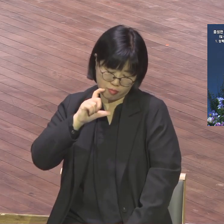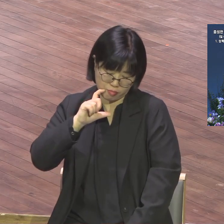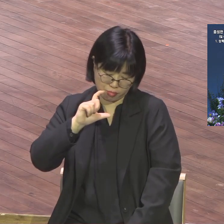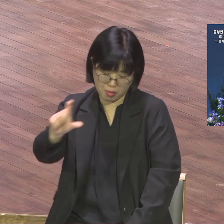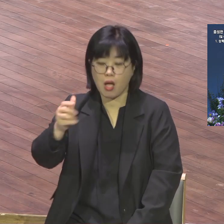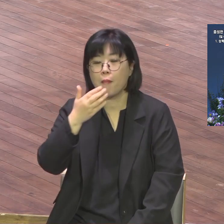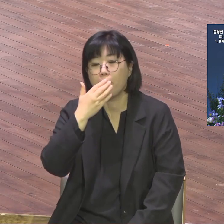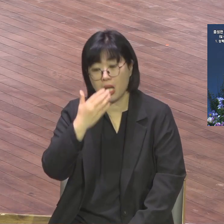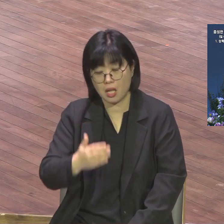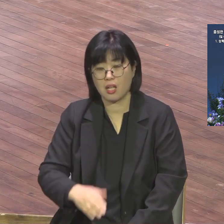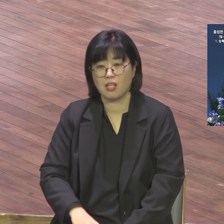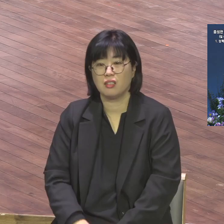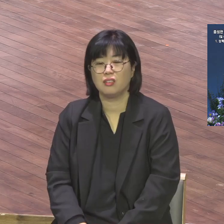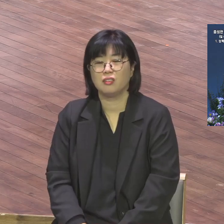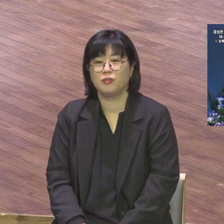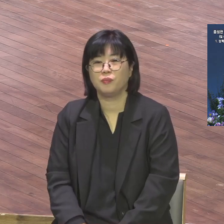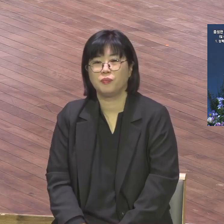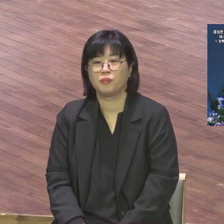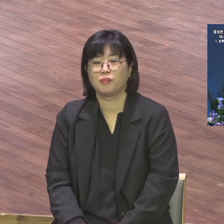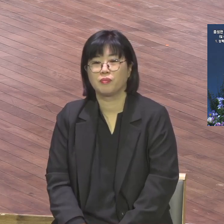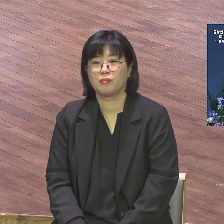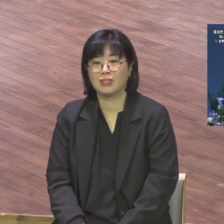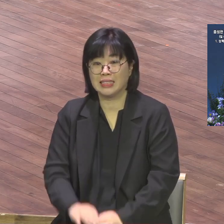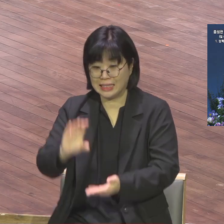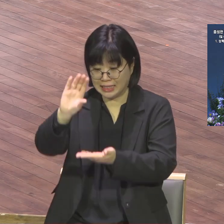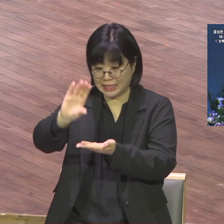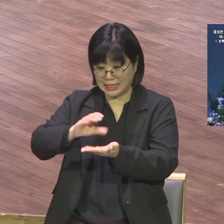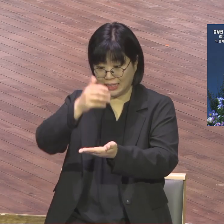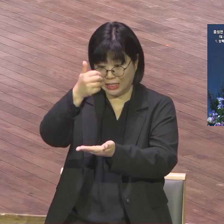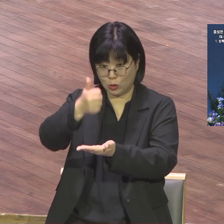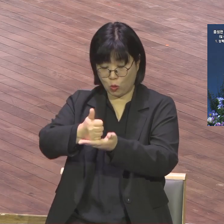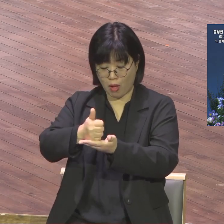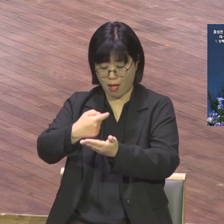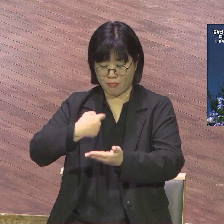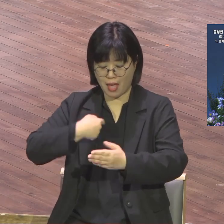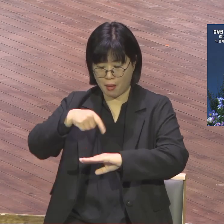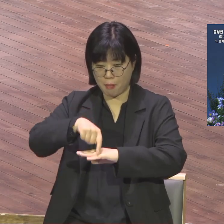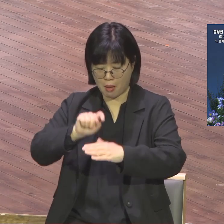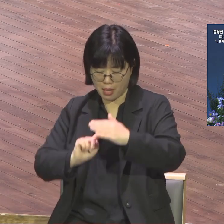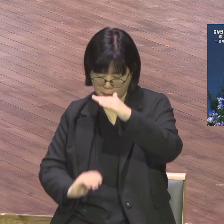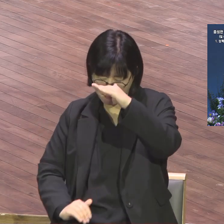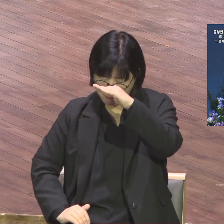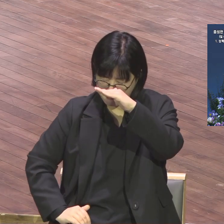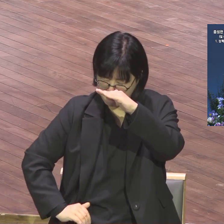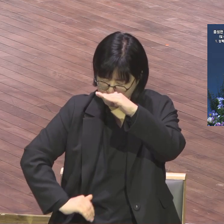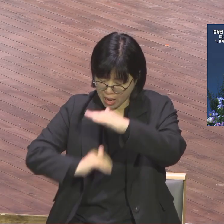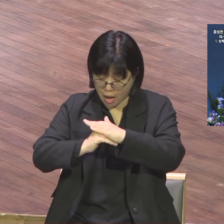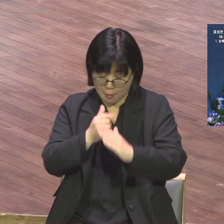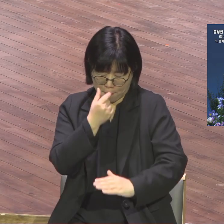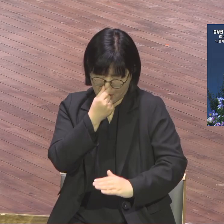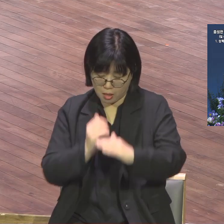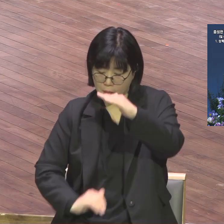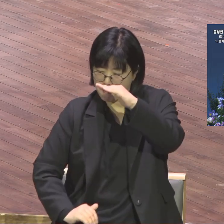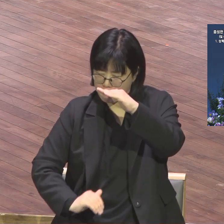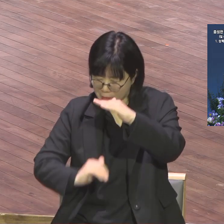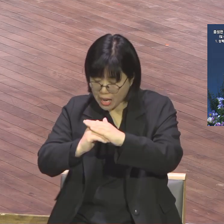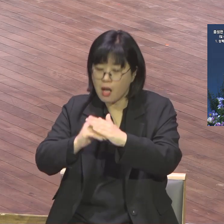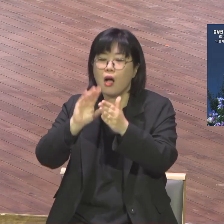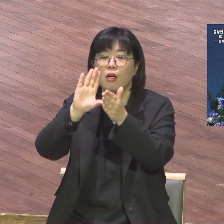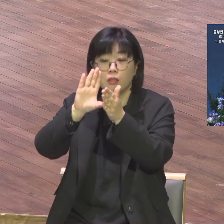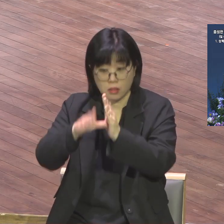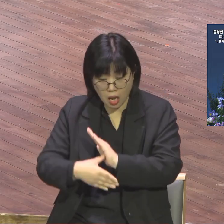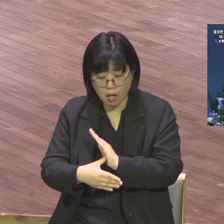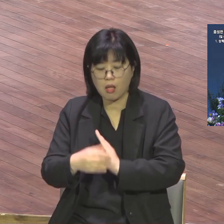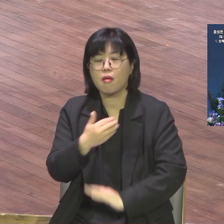이 그리스도 예수로 가득 차 있을 때, 그리스도 그분이 내 인생의 모든 문제